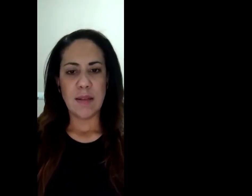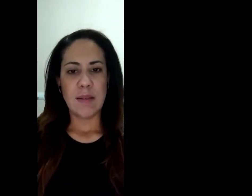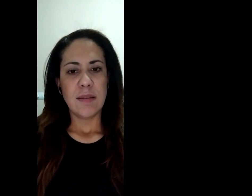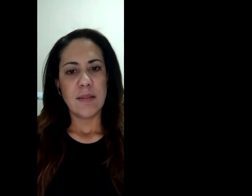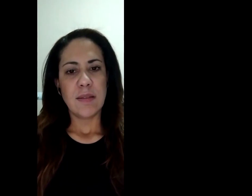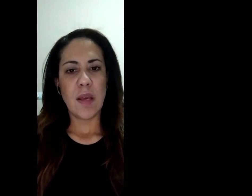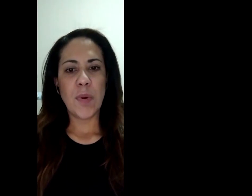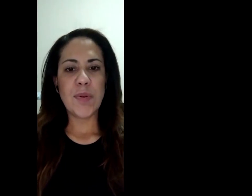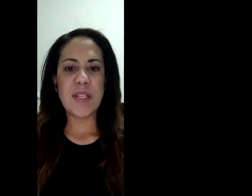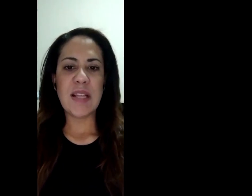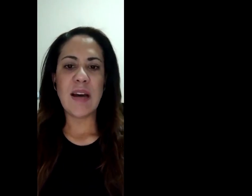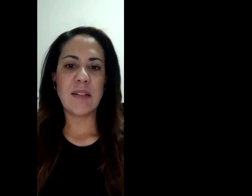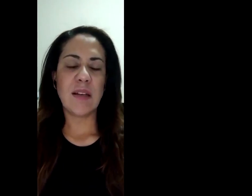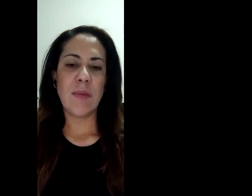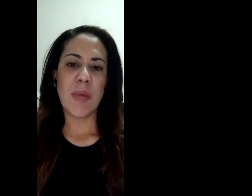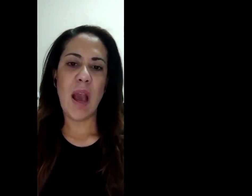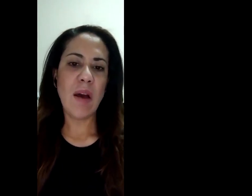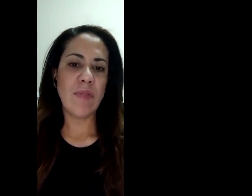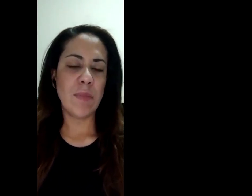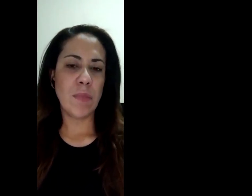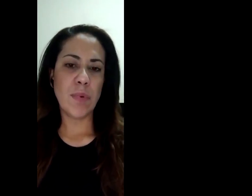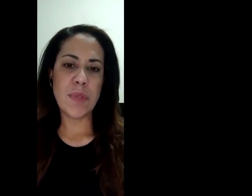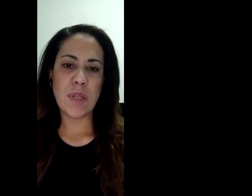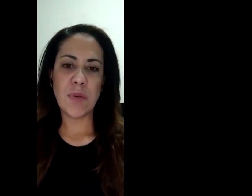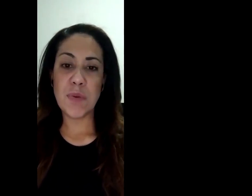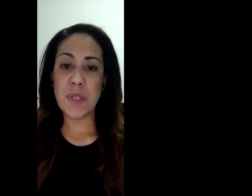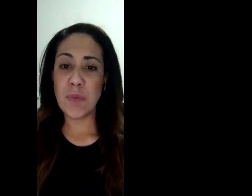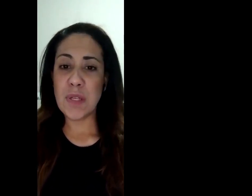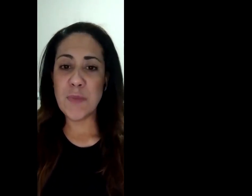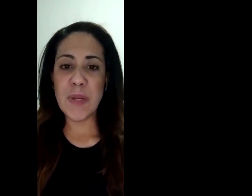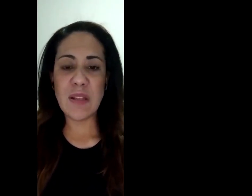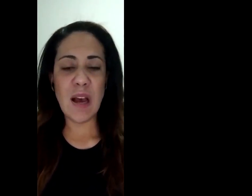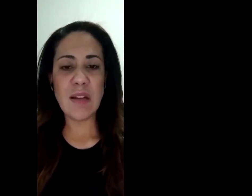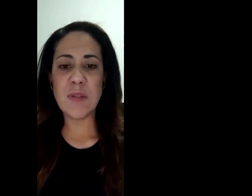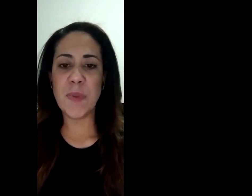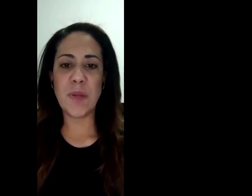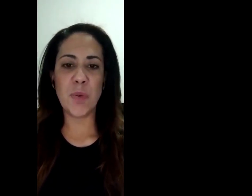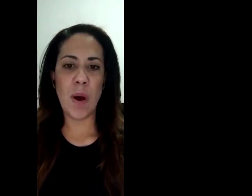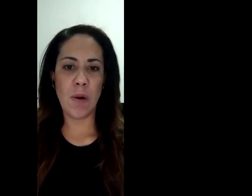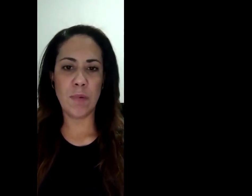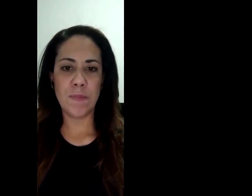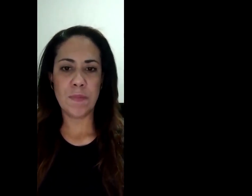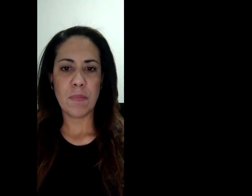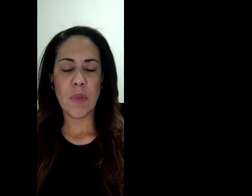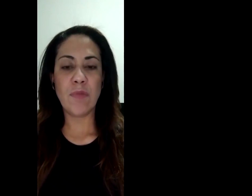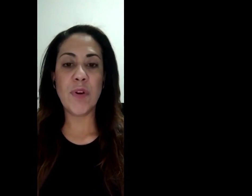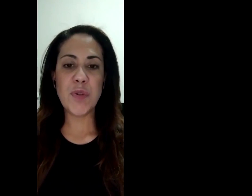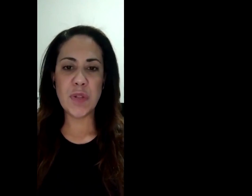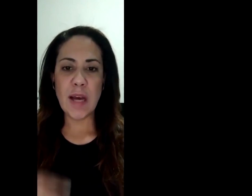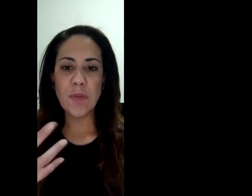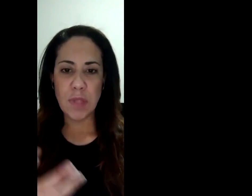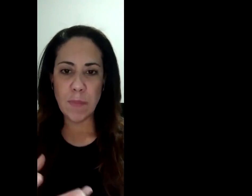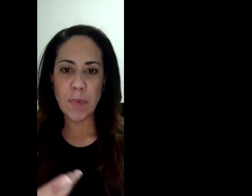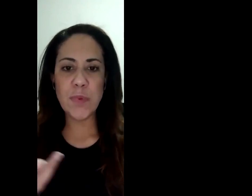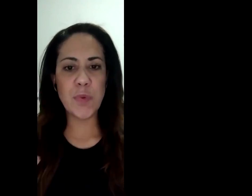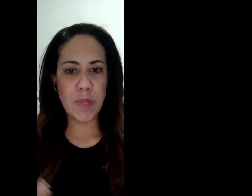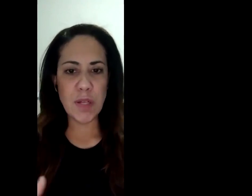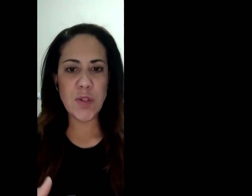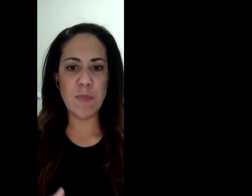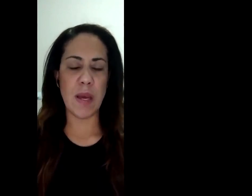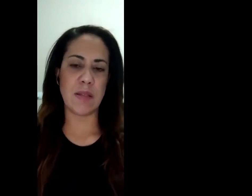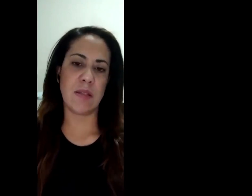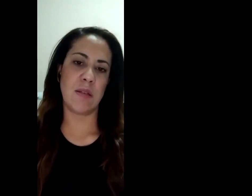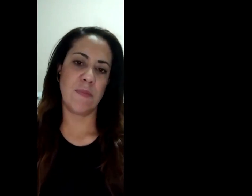Conta a lenda que quando Siddhartha caminhava em busca do seu despertar espiritual, foi estudar no templo